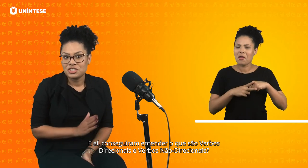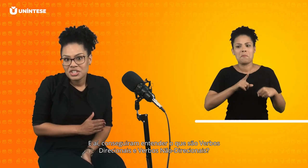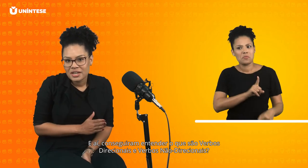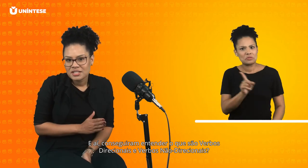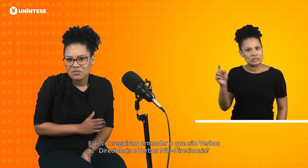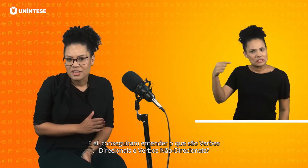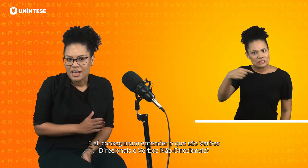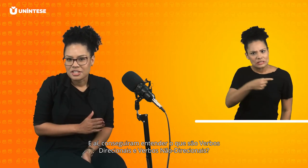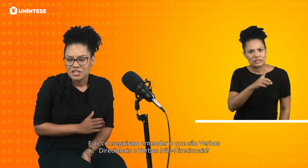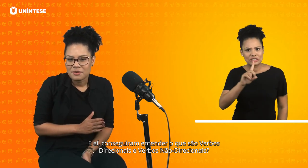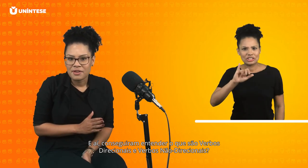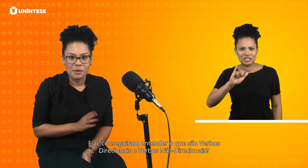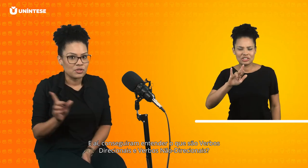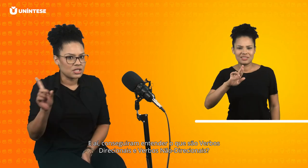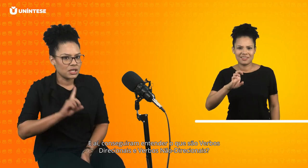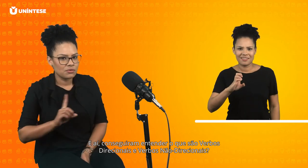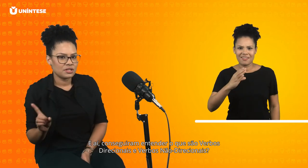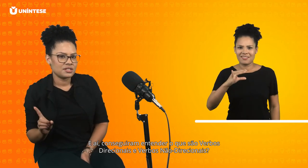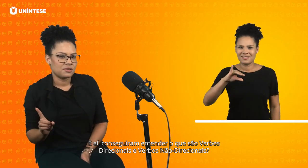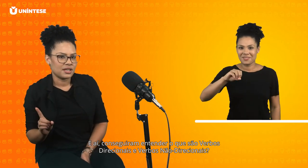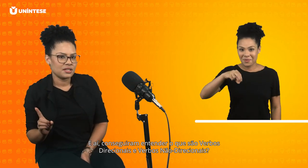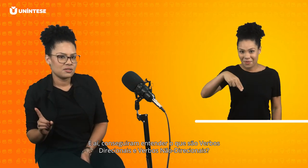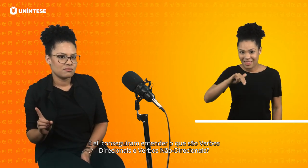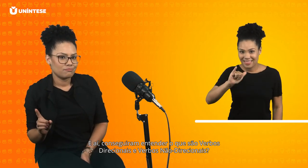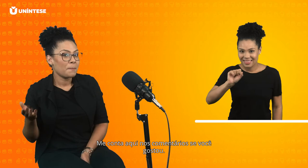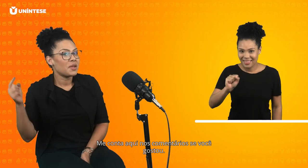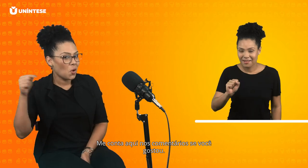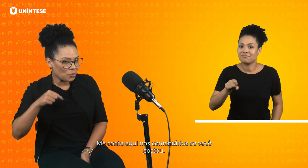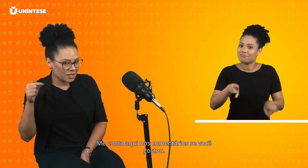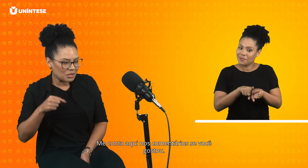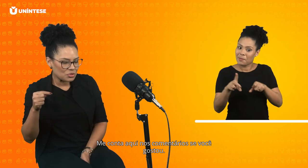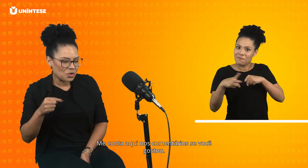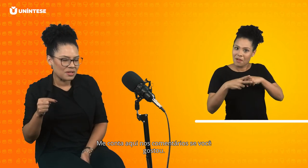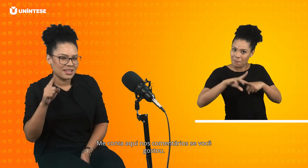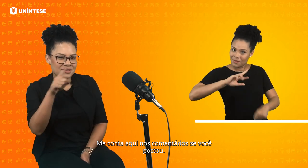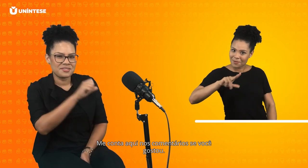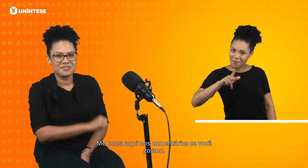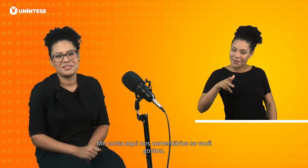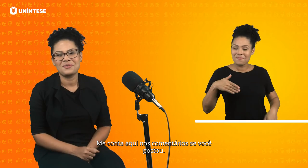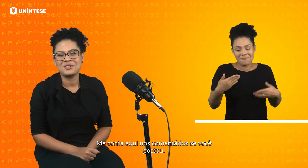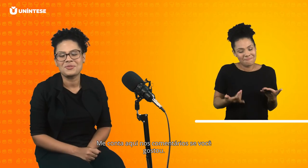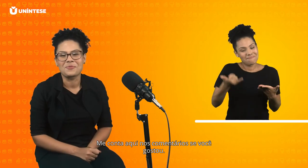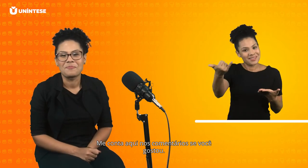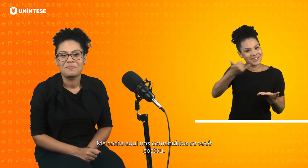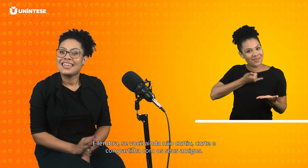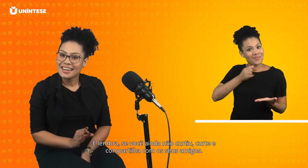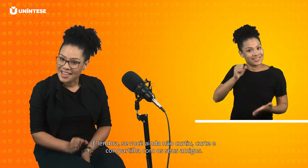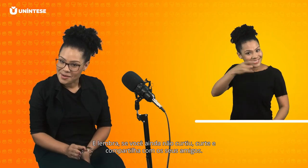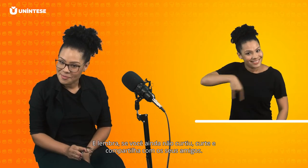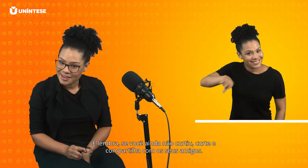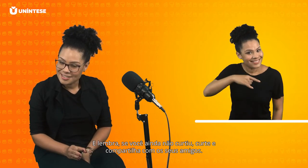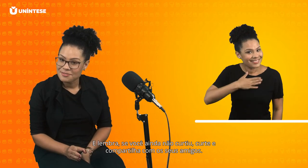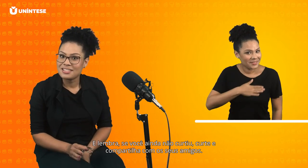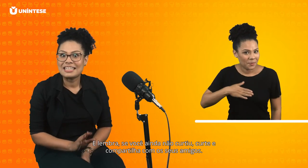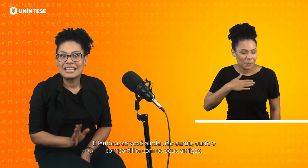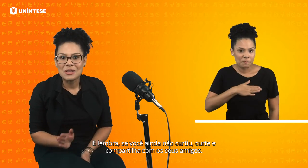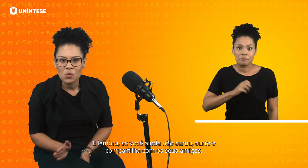direcionais e verbos não direcionais? Me conta aqui nos comentários se você gostou. E lembra, se você ainda não